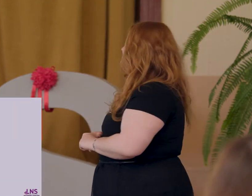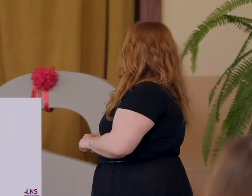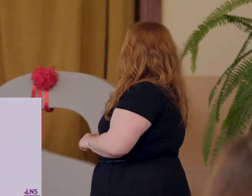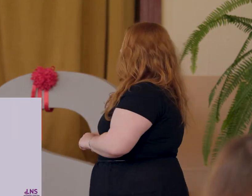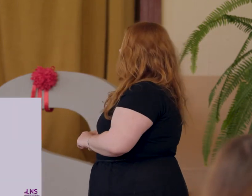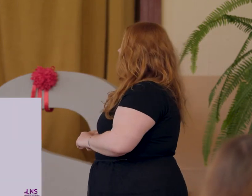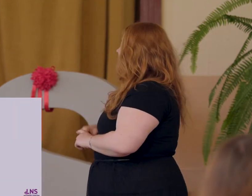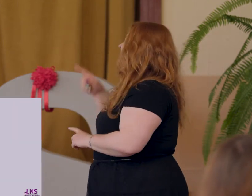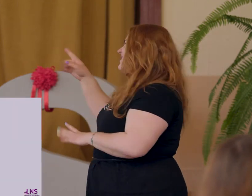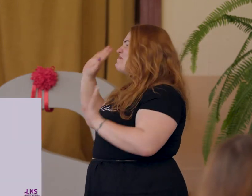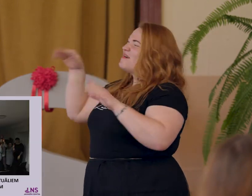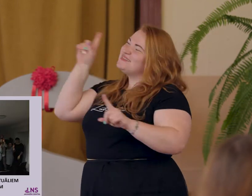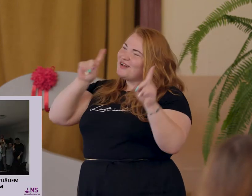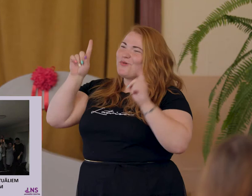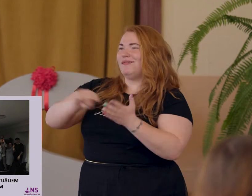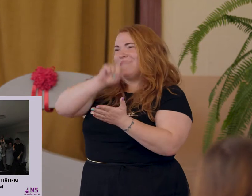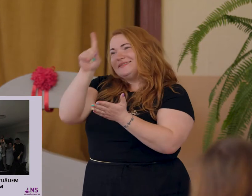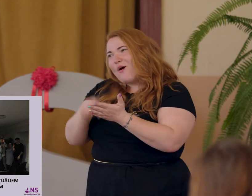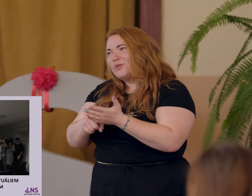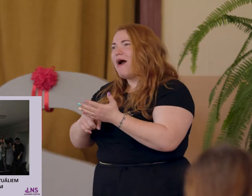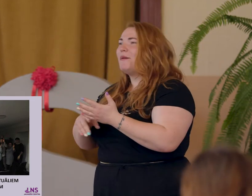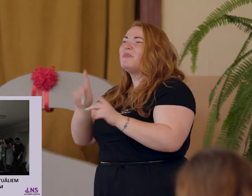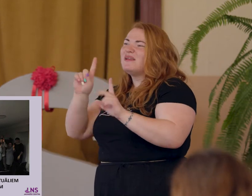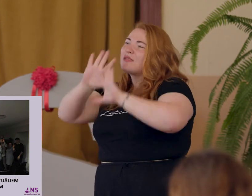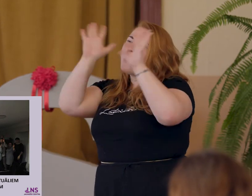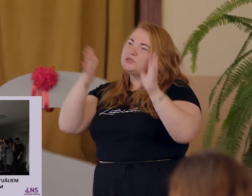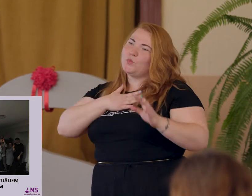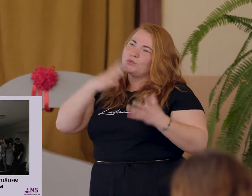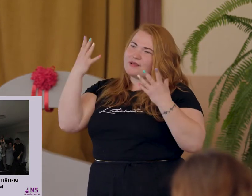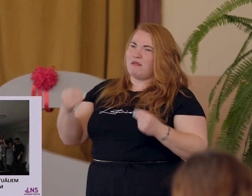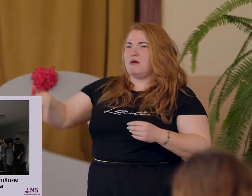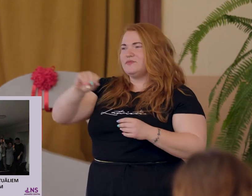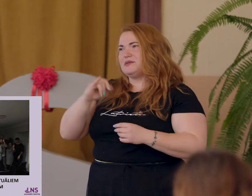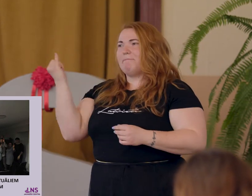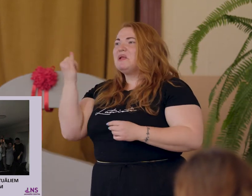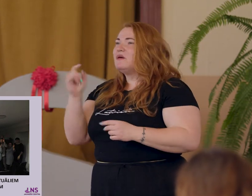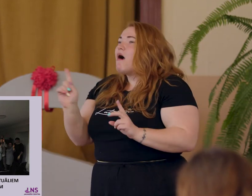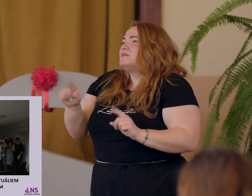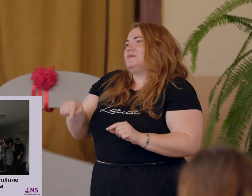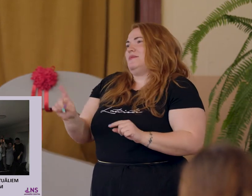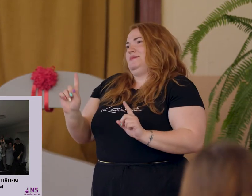2017. Gads. Mums bija tāda seksualitāte jautājuma, tāda brīva diskusija pa aktuāliem,